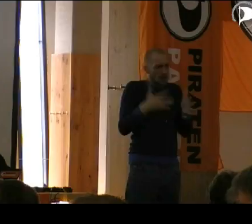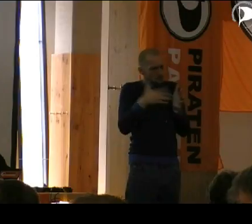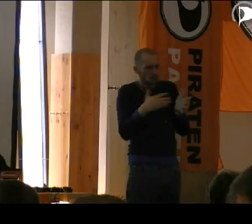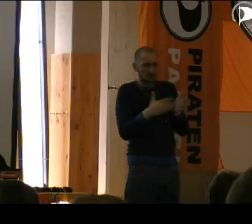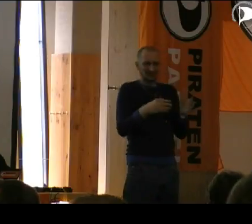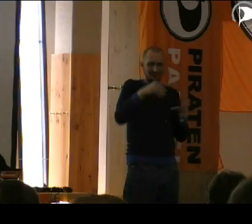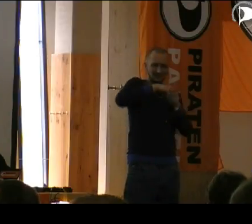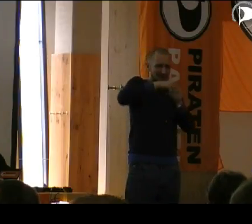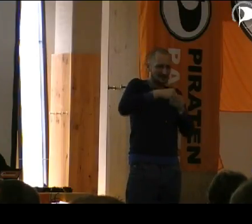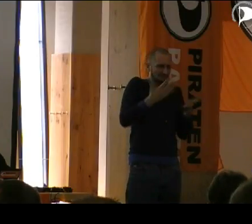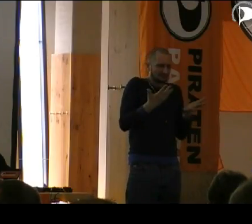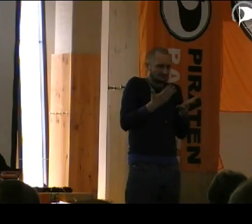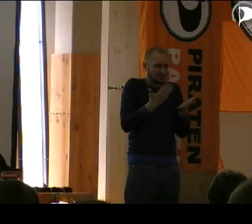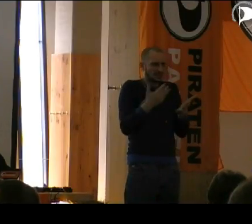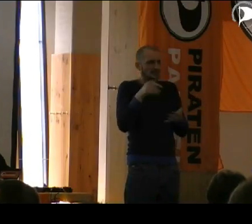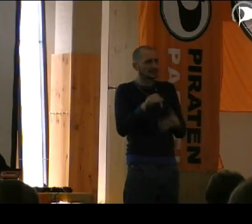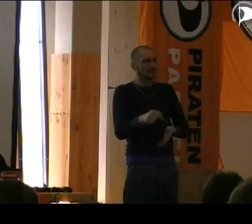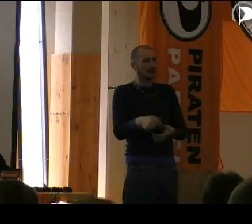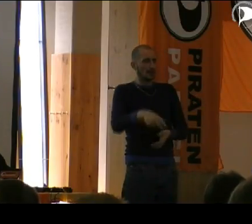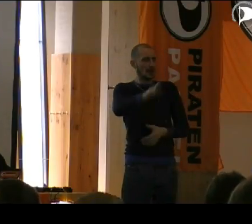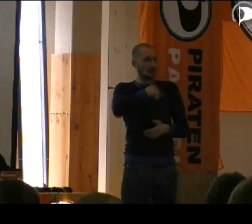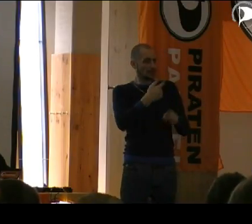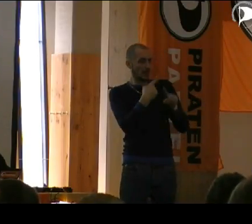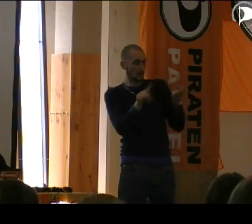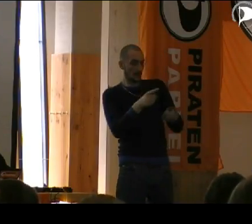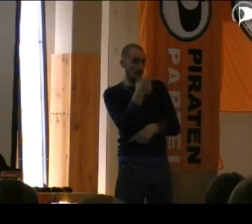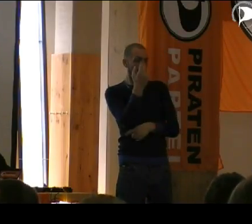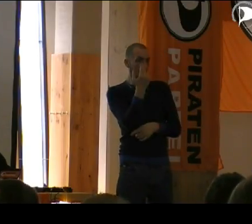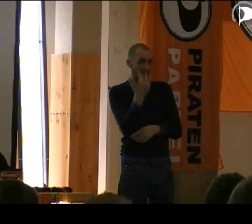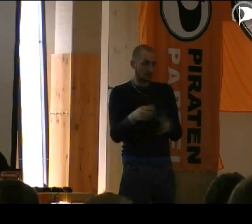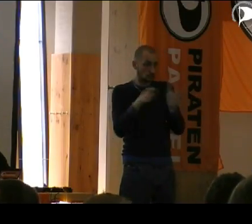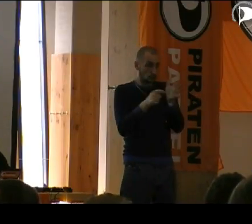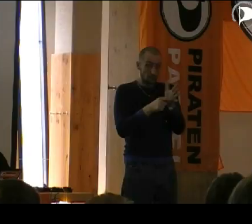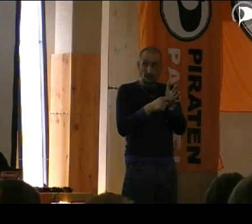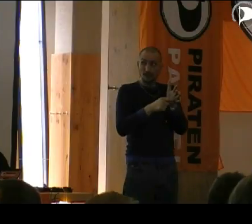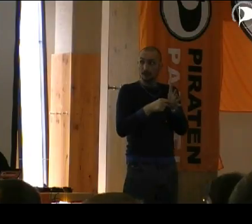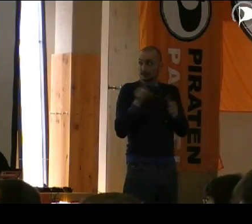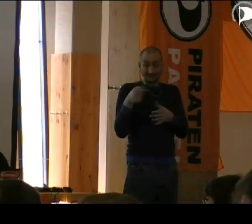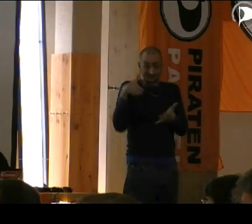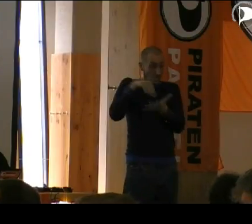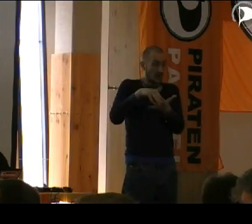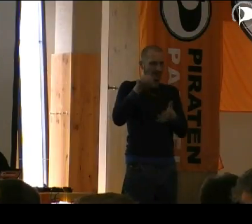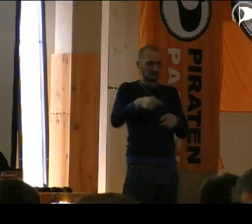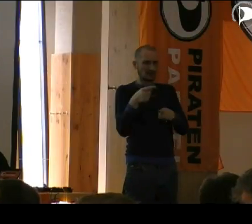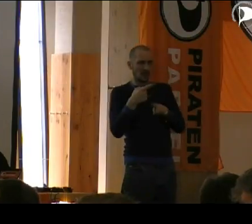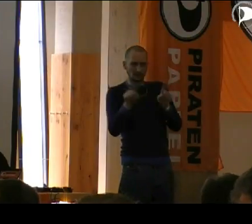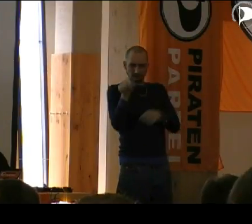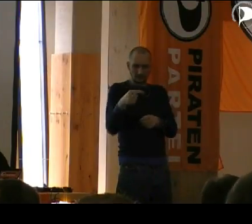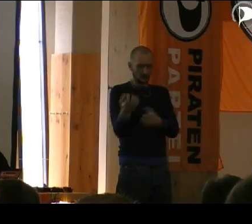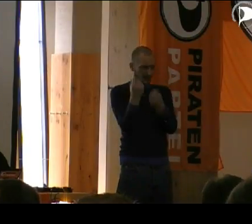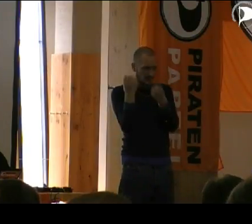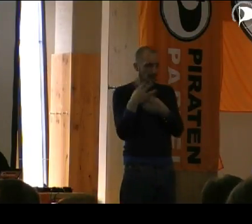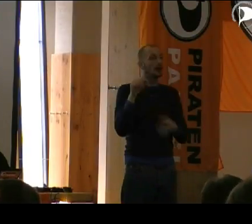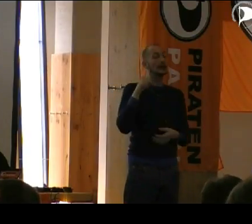ist irgendwie feedback von den anderen rechnungsprüfung gegen letzten fünf module ist also angesagt war nicht dabei